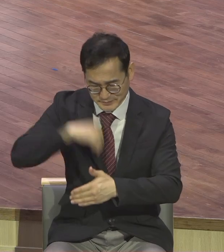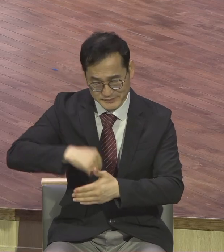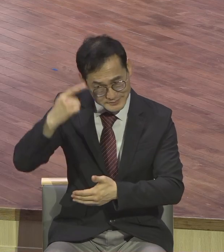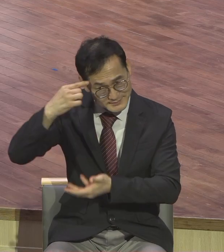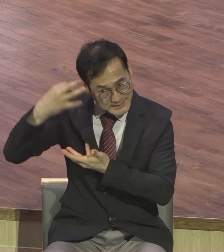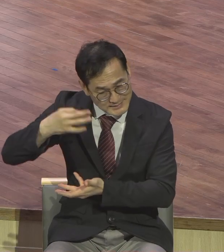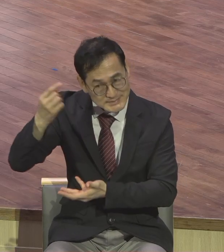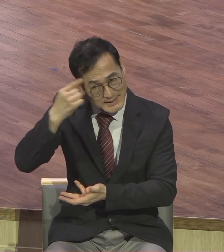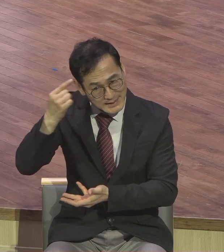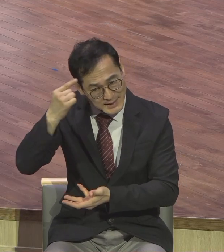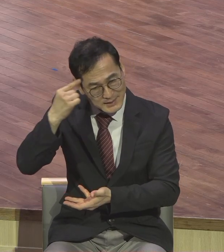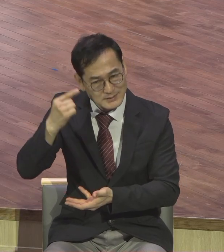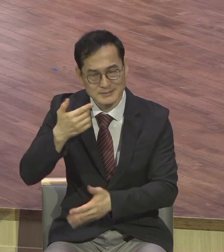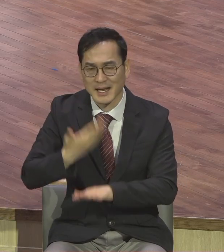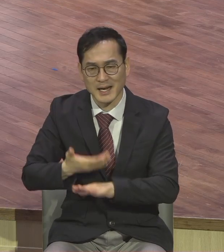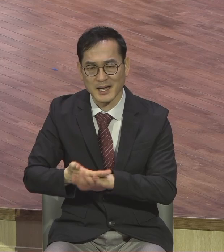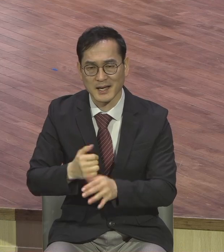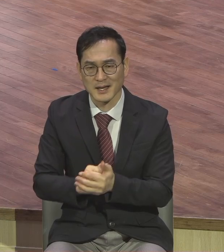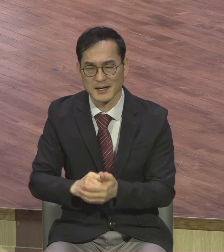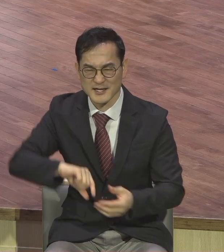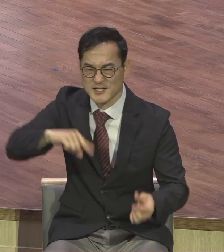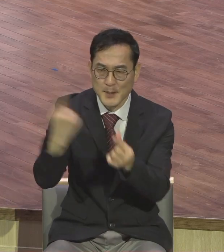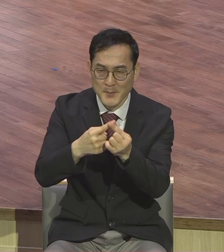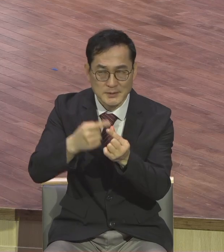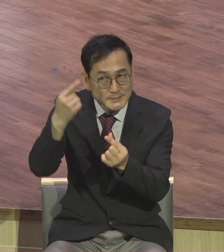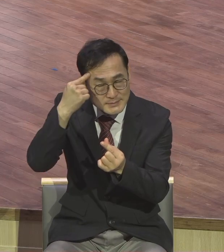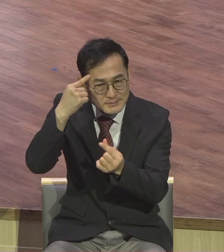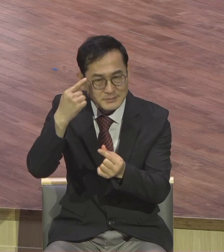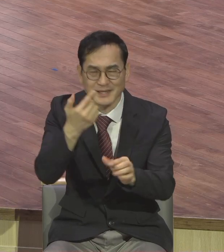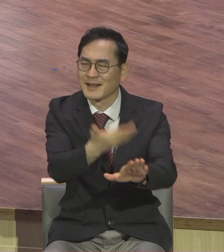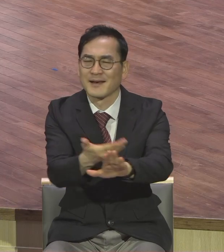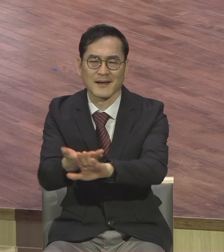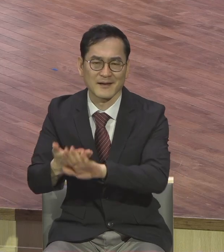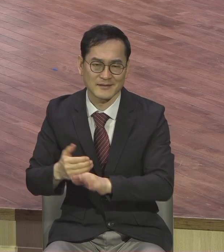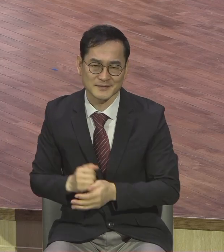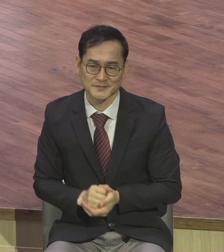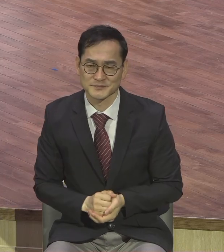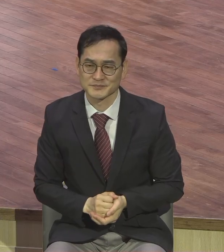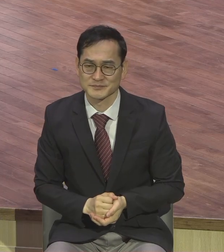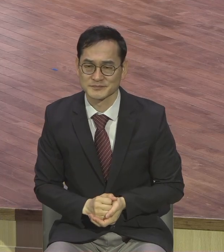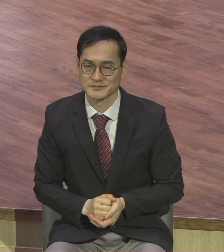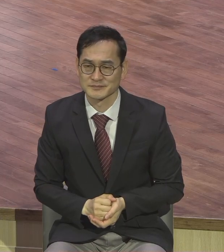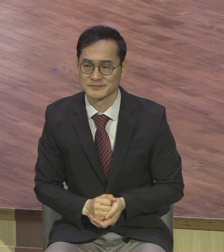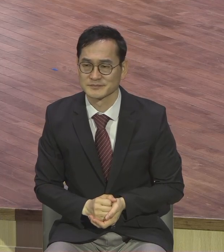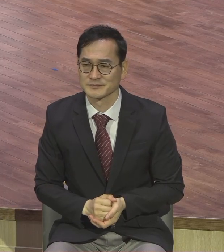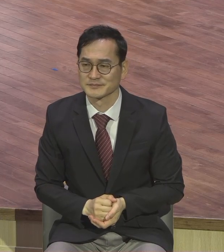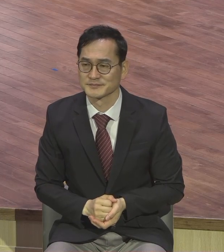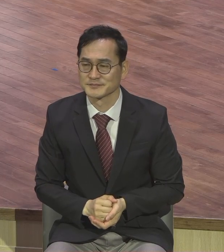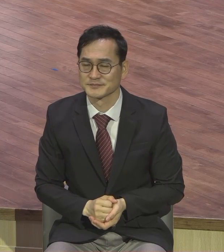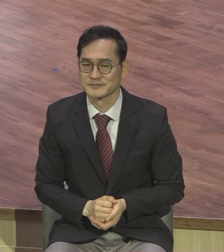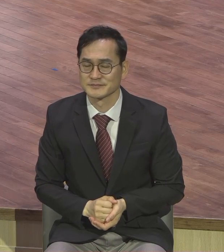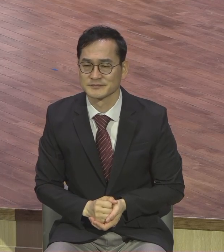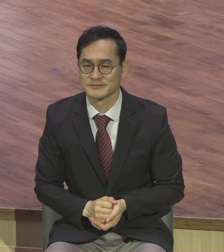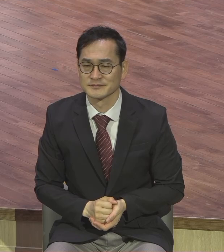달라요. 우선순위가 달라요. 물질관이 달라요. 인생관이 다릅니다.